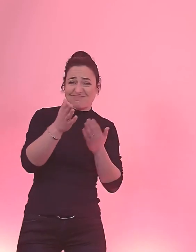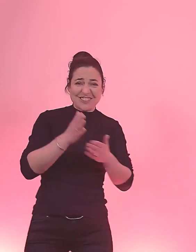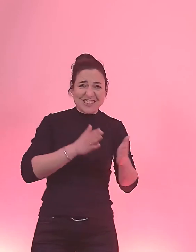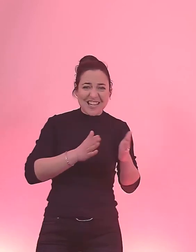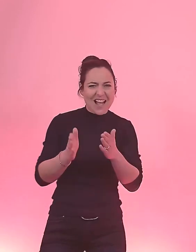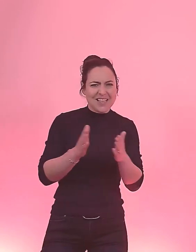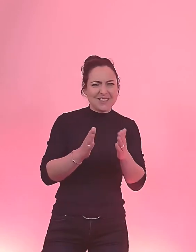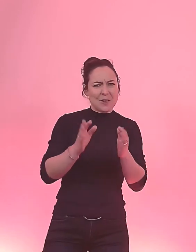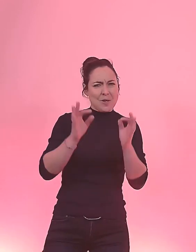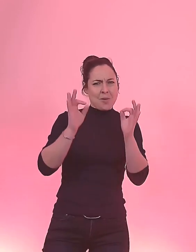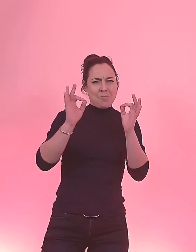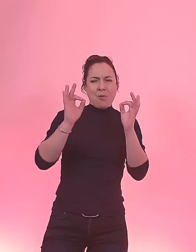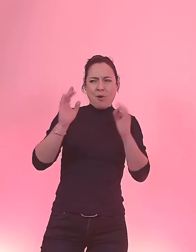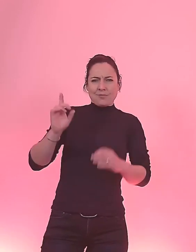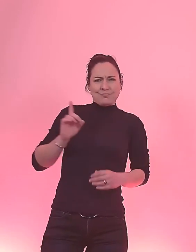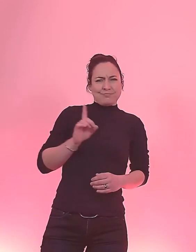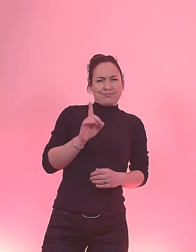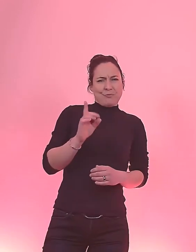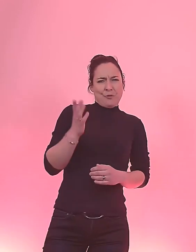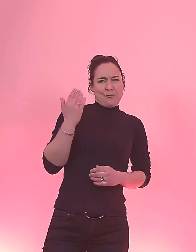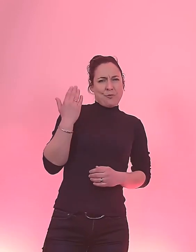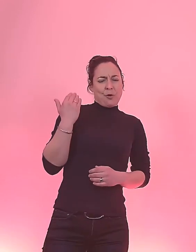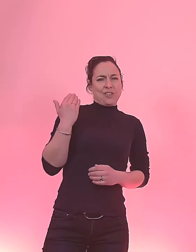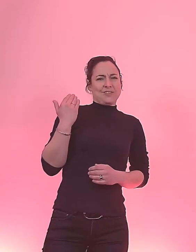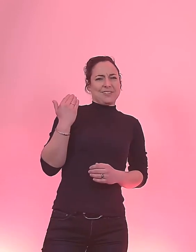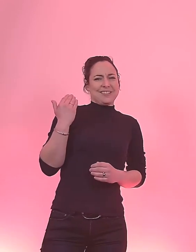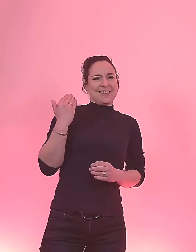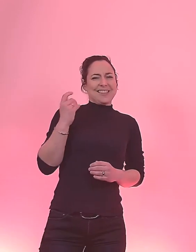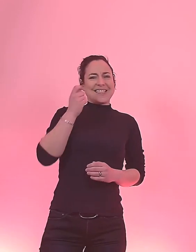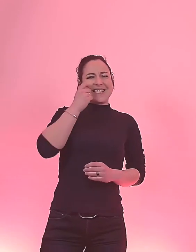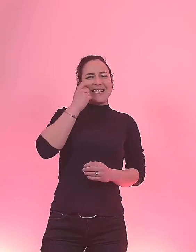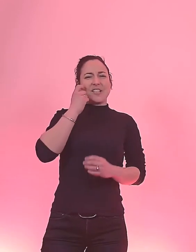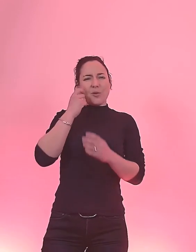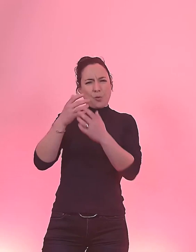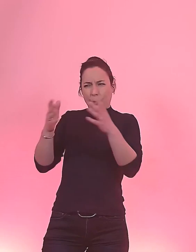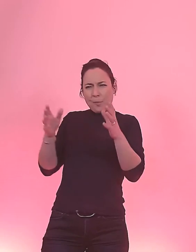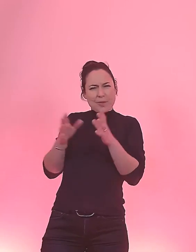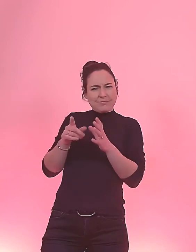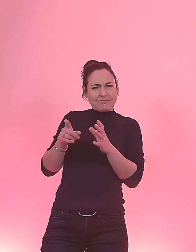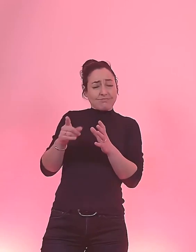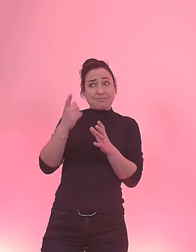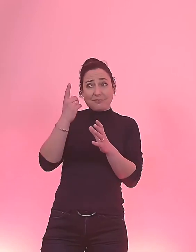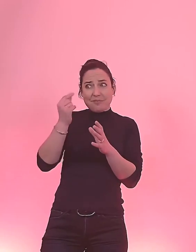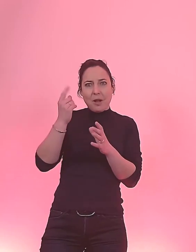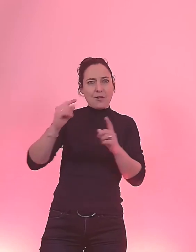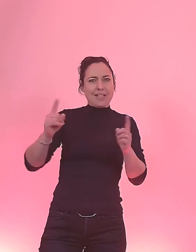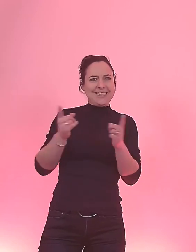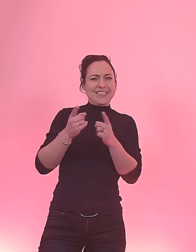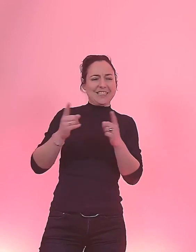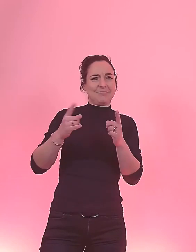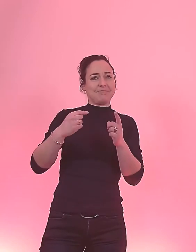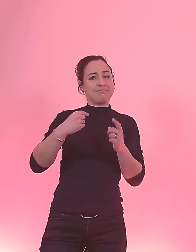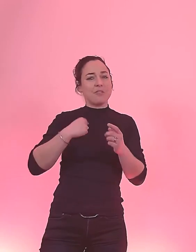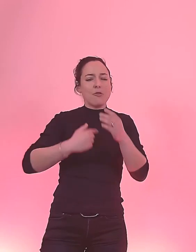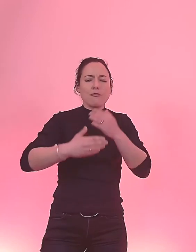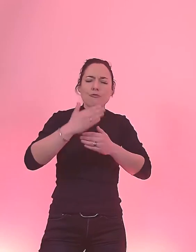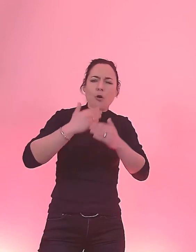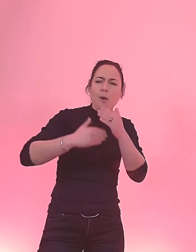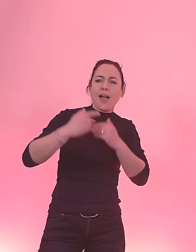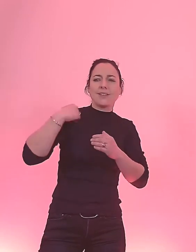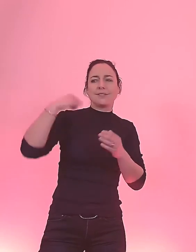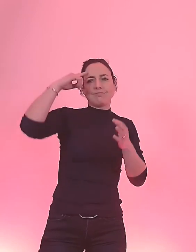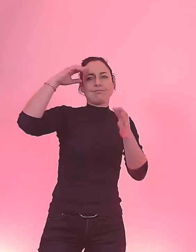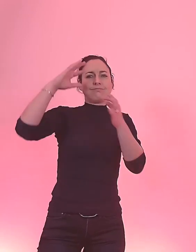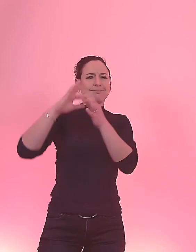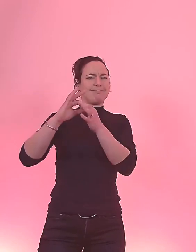of vroeger op tienen groep hadden wij een leuk liedje en daar moest ik aan denken toen ik het voorbereiden was op jezus